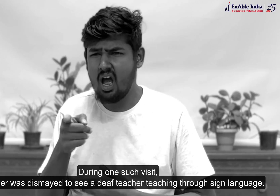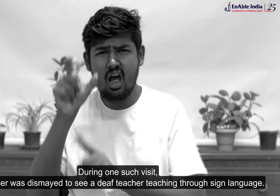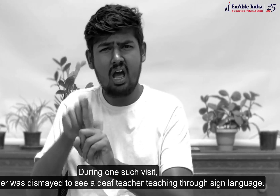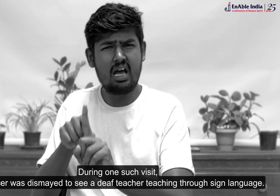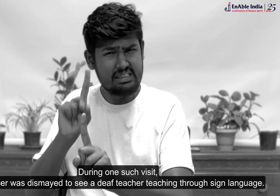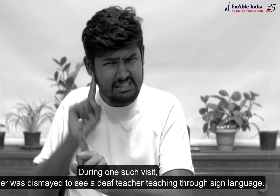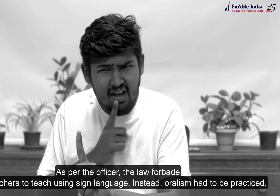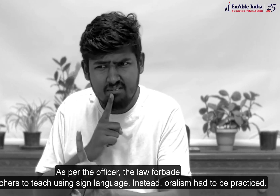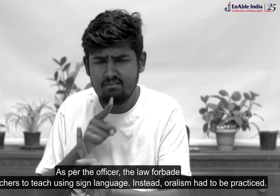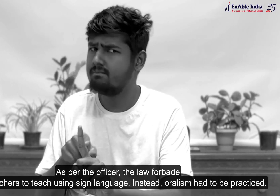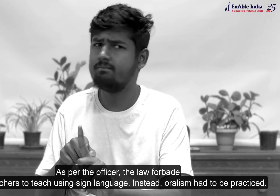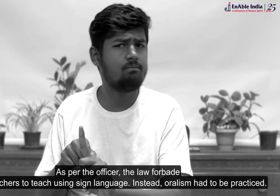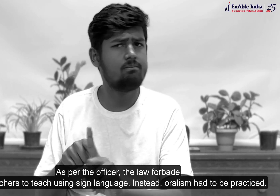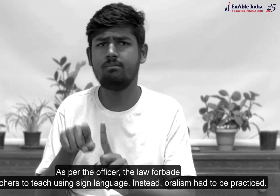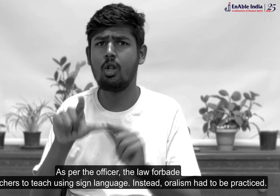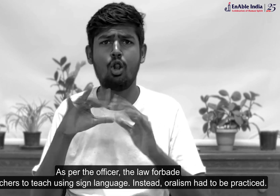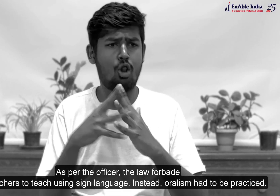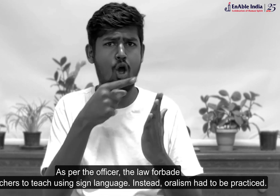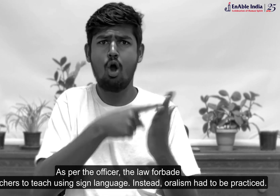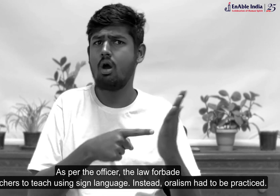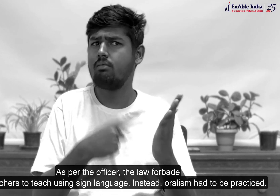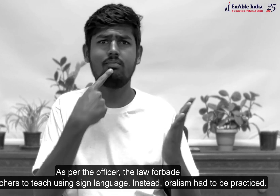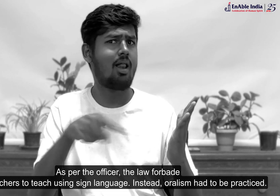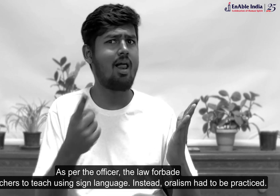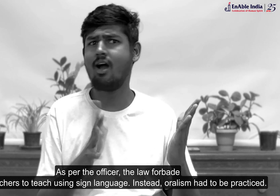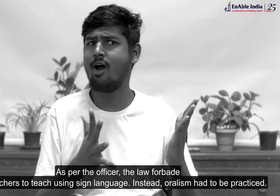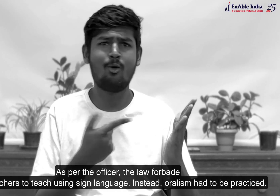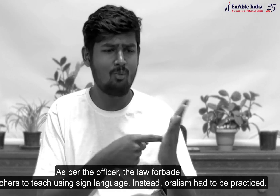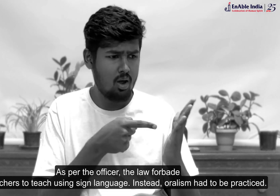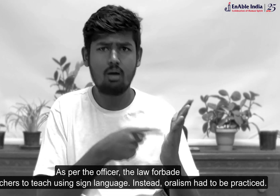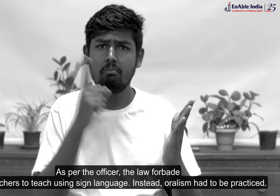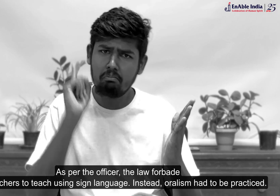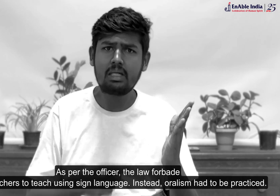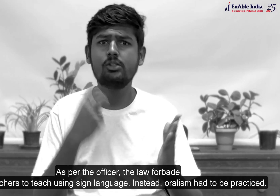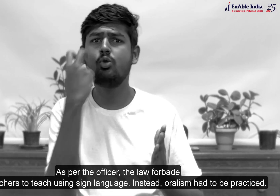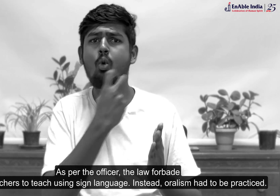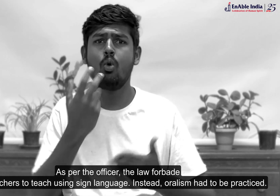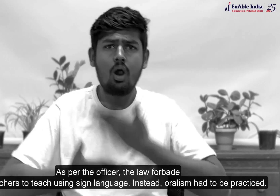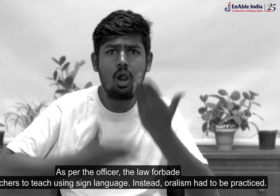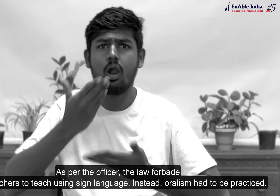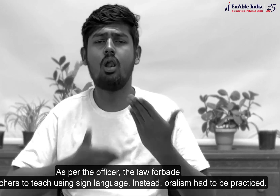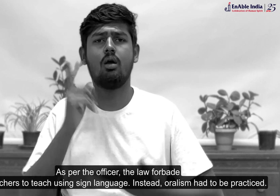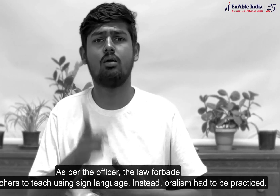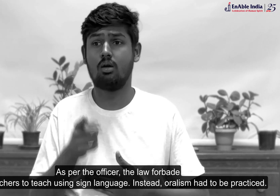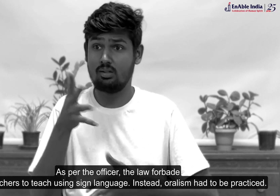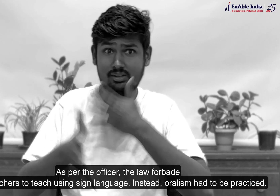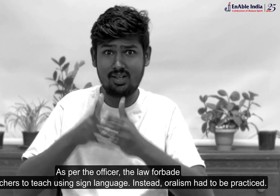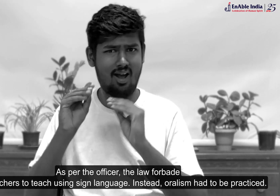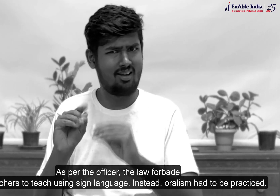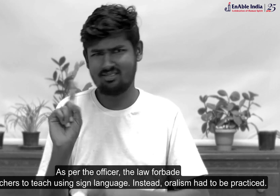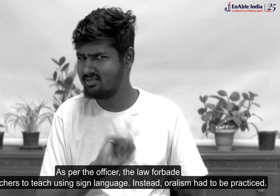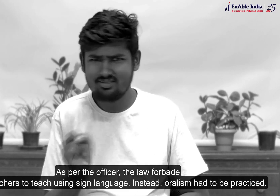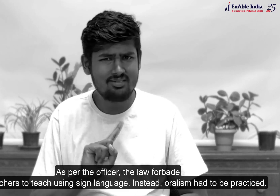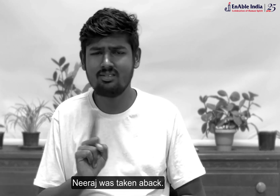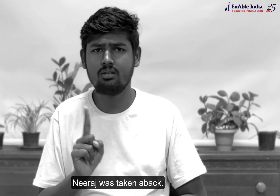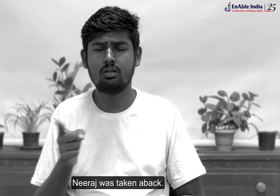उस अधिकारी के अनुसार कानून बधिर शिक्षकों को सांकेतिक भाषा का उपयोग करके पढ़ाने से मना करता है। इसके